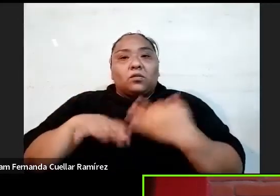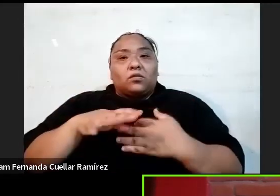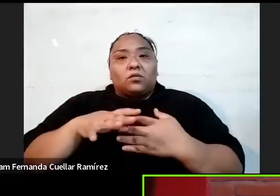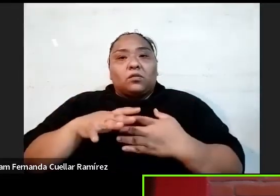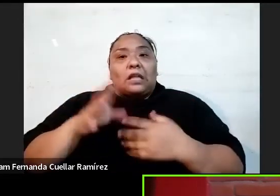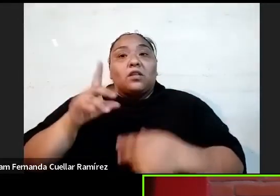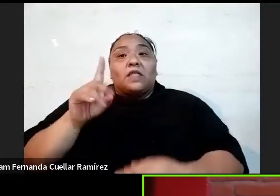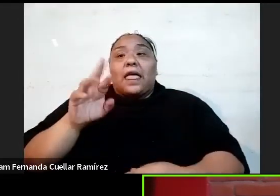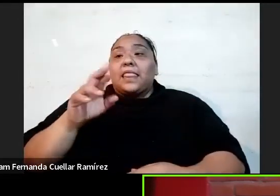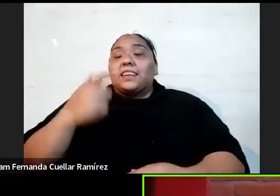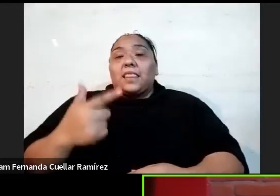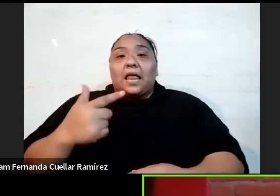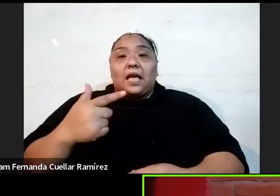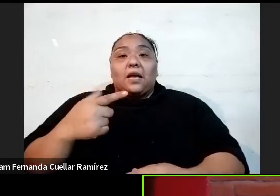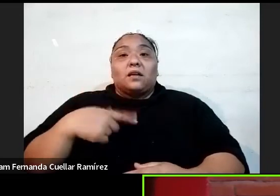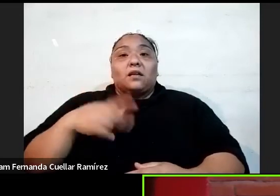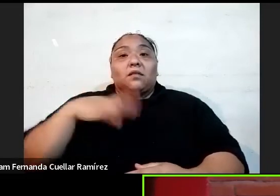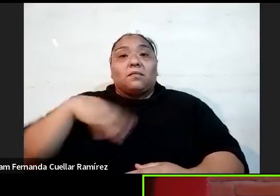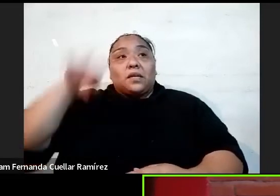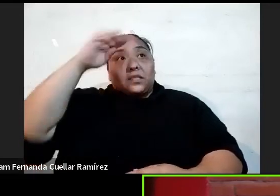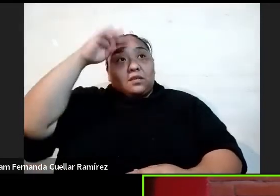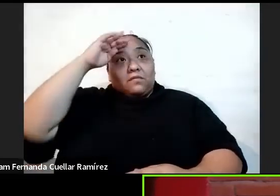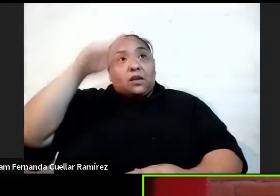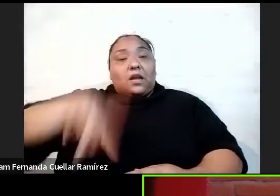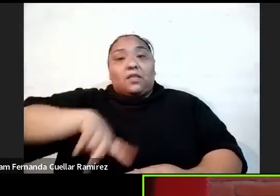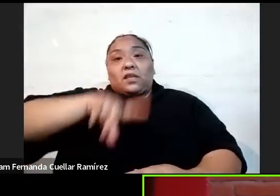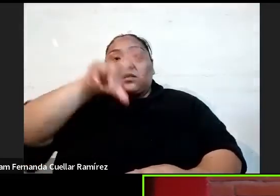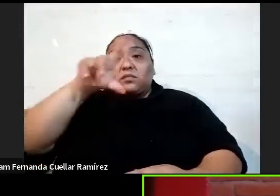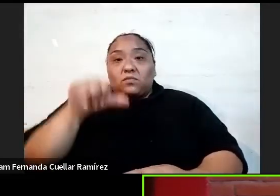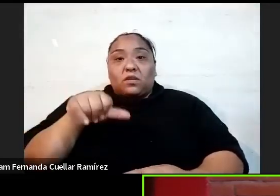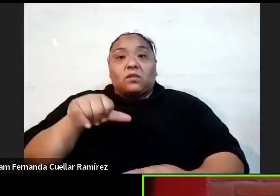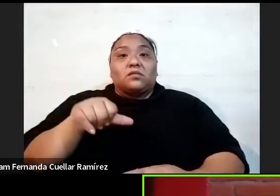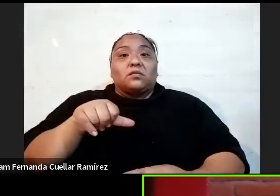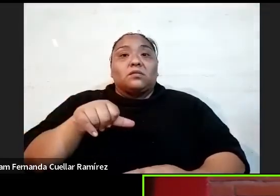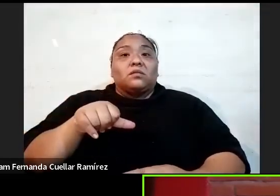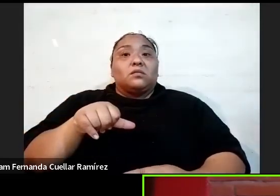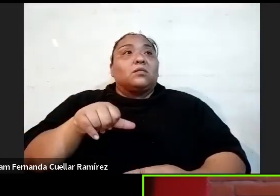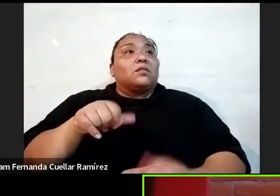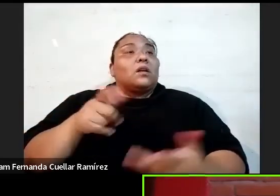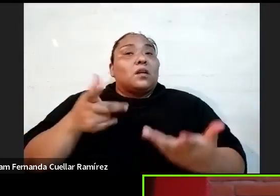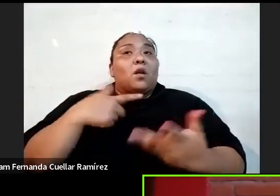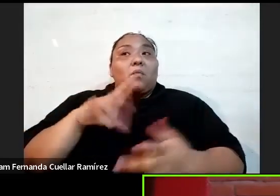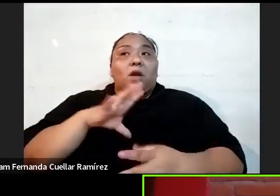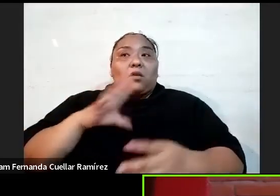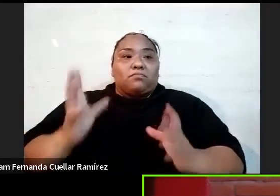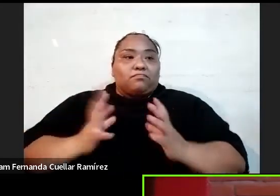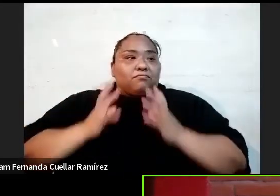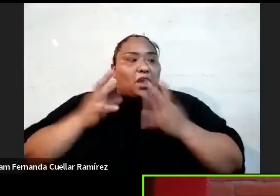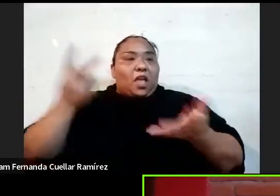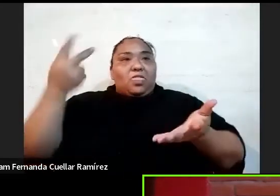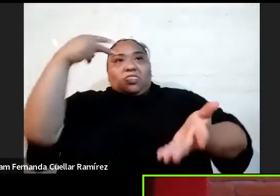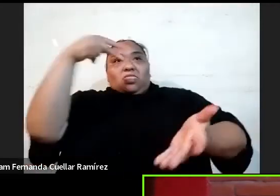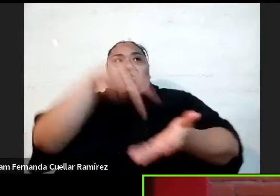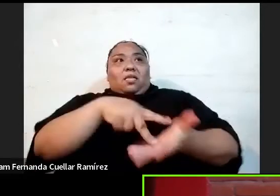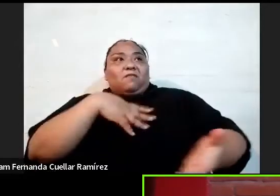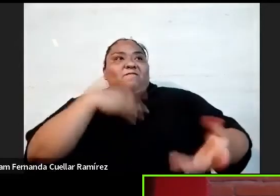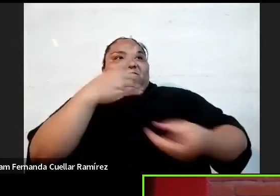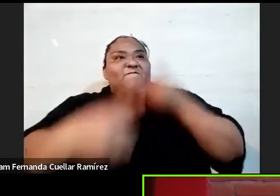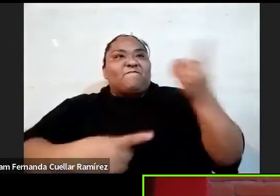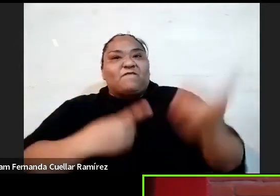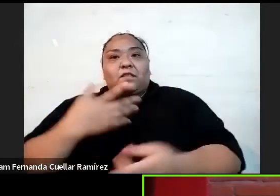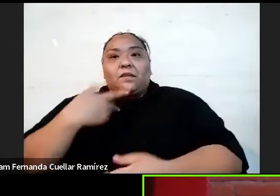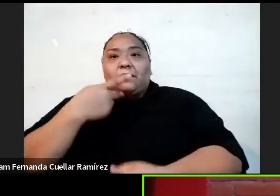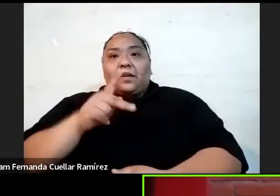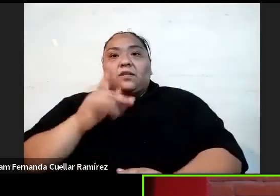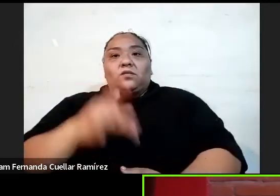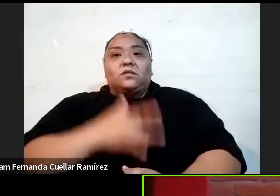show muy dinámico. Y después sí lo di y me metí a las reglas de lo que ellos querían ver, pero siempre lo hice como con un